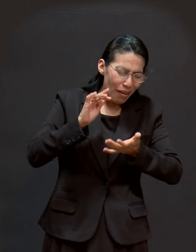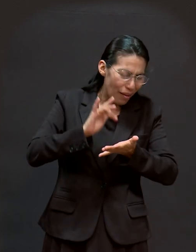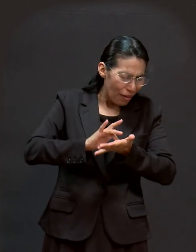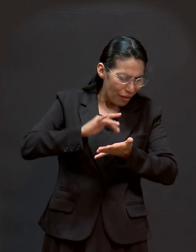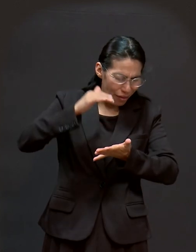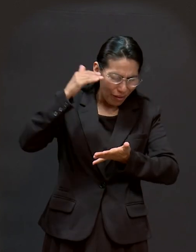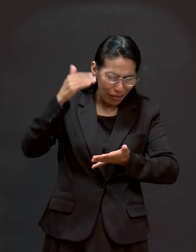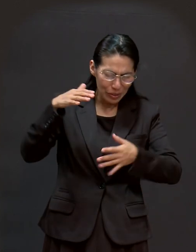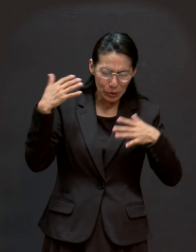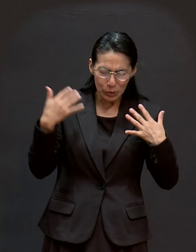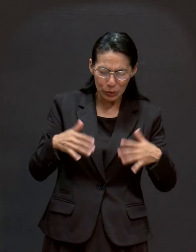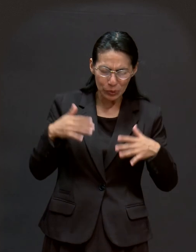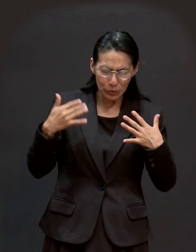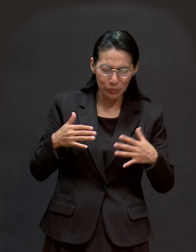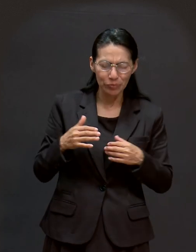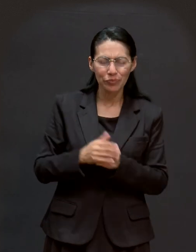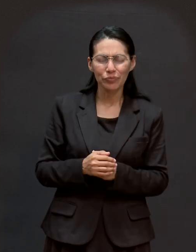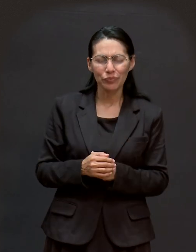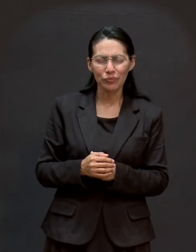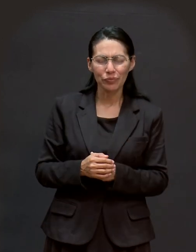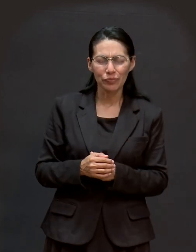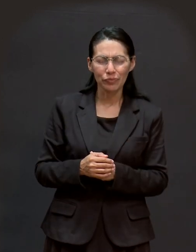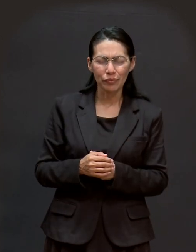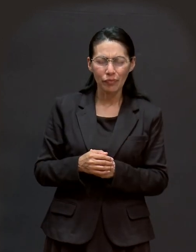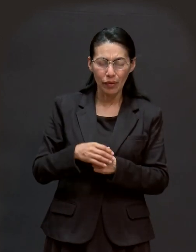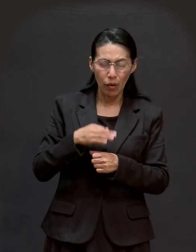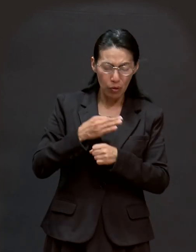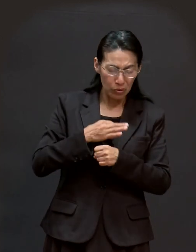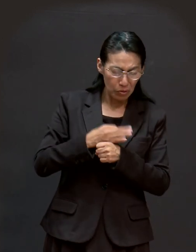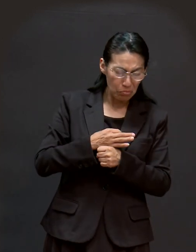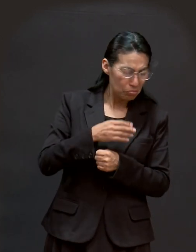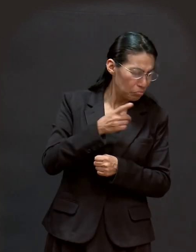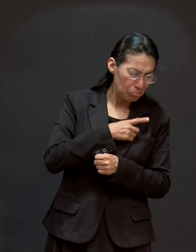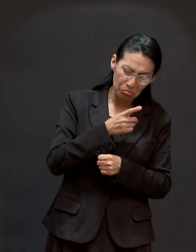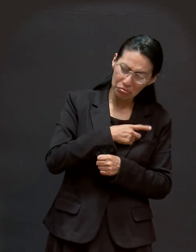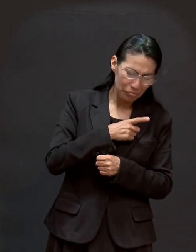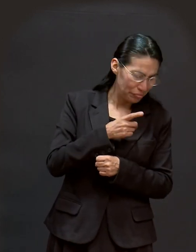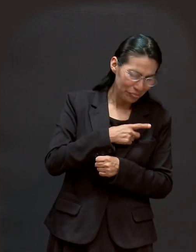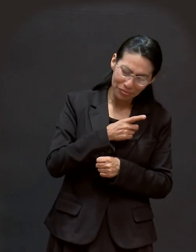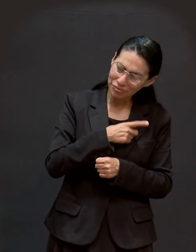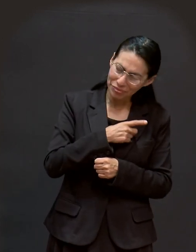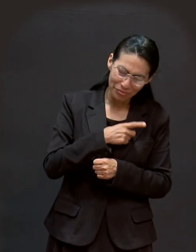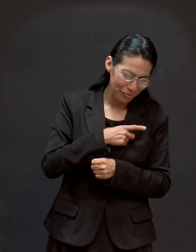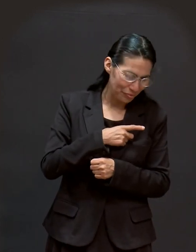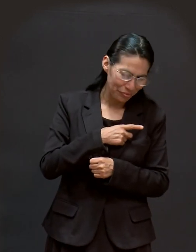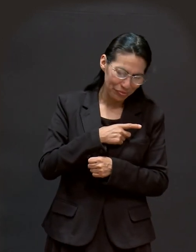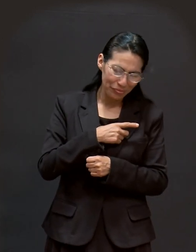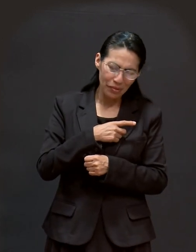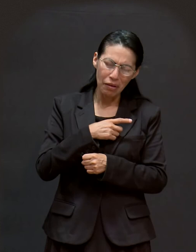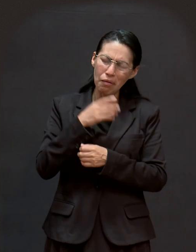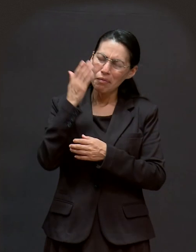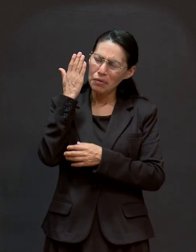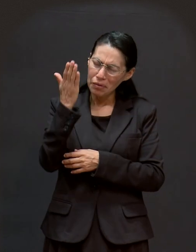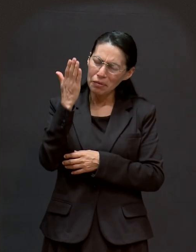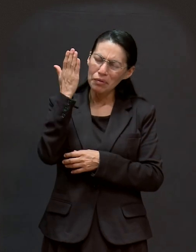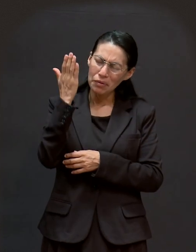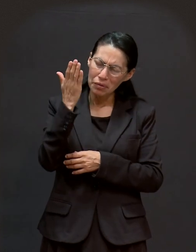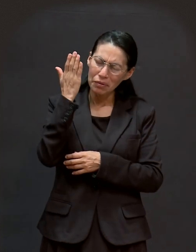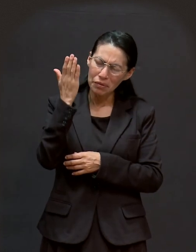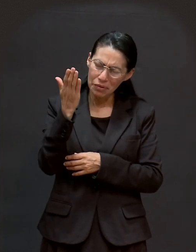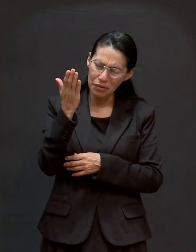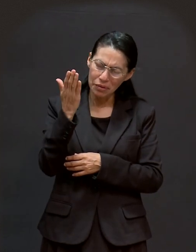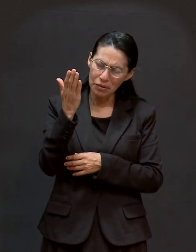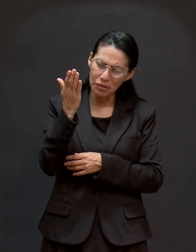bien que nos hace este momento de saber que no estamos solos hemos escuchado muchas peticiones